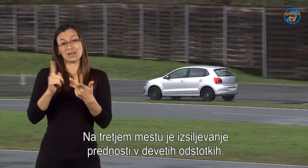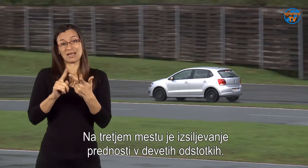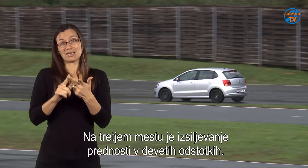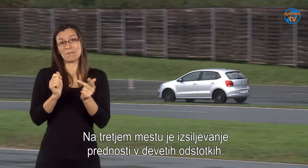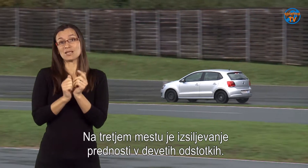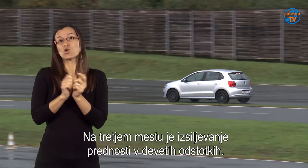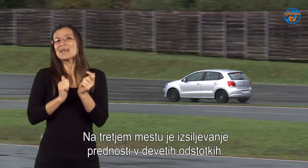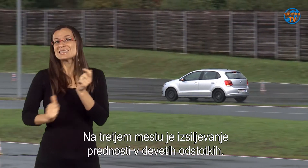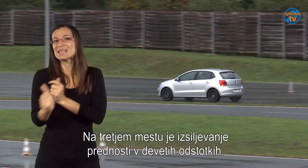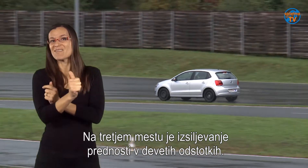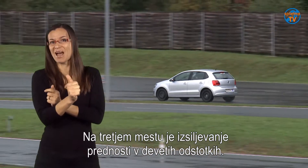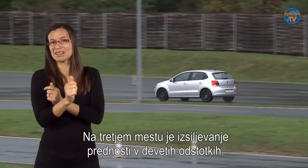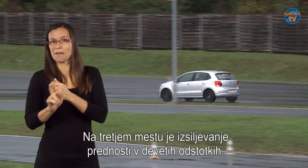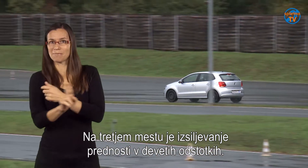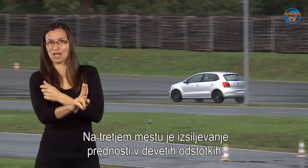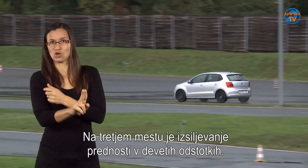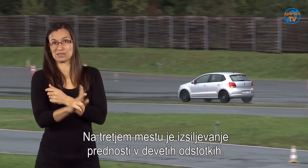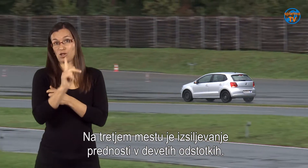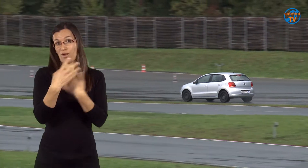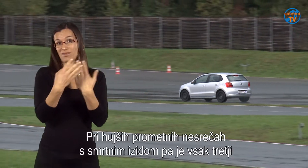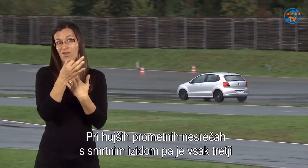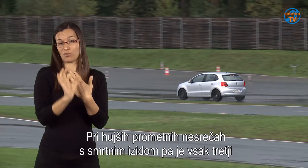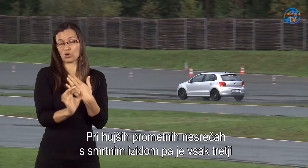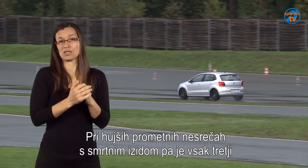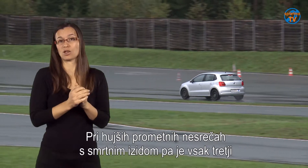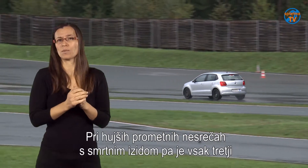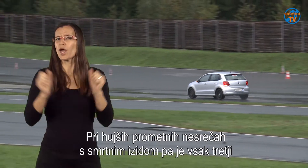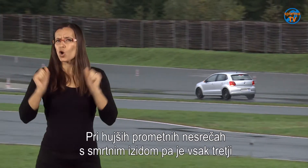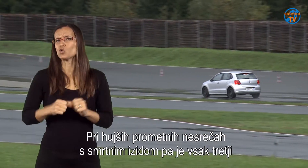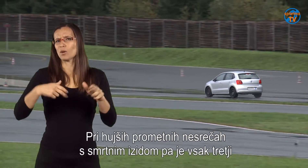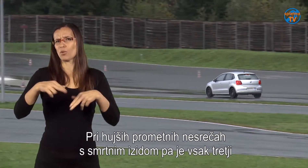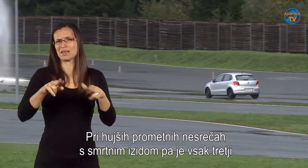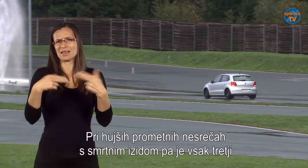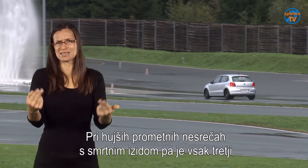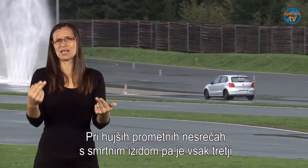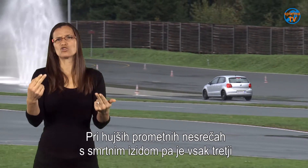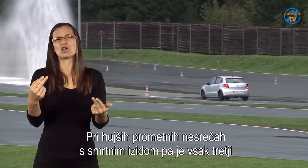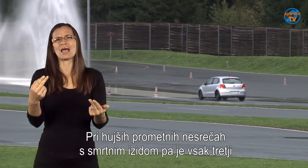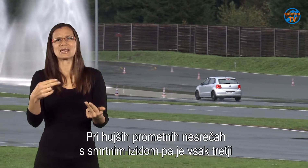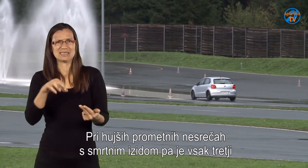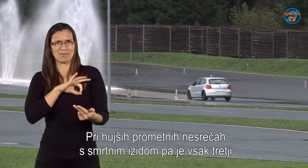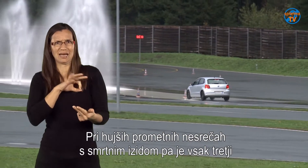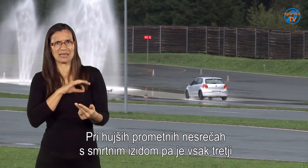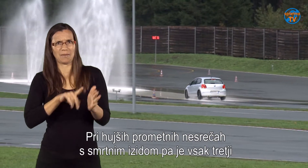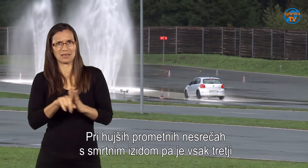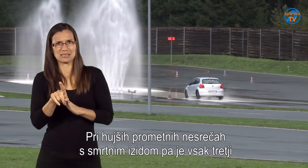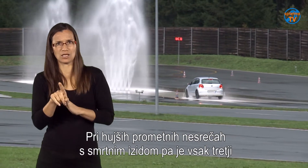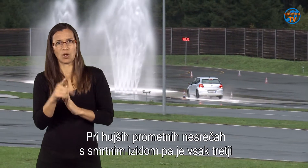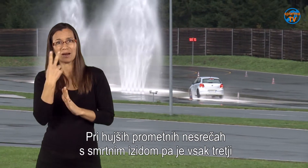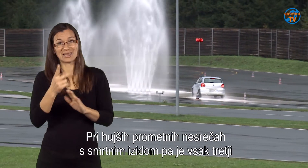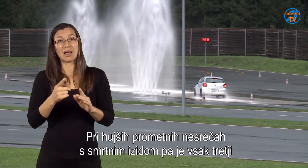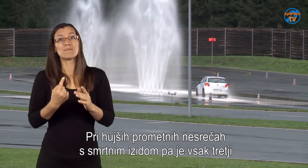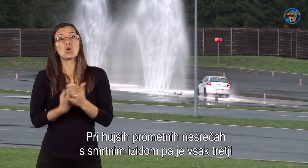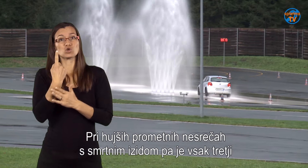izsiljevanje prednosti v 9%. Pri hujših prometnih nesrečah z smrtnim izidom, glede povzročiteljev prometnih